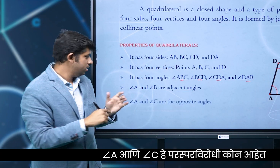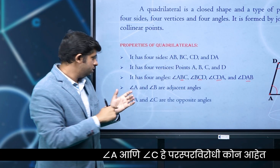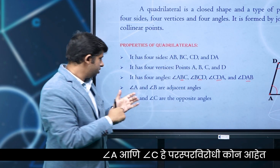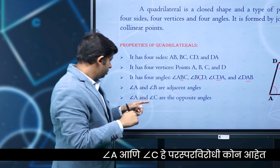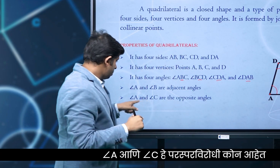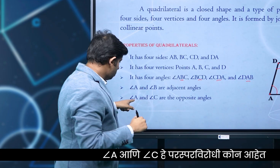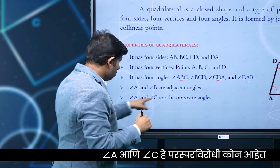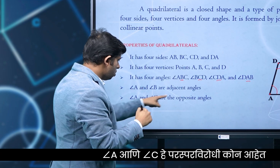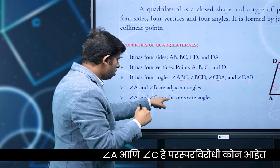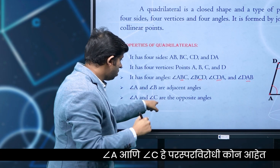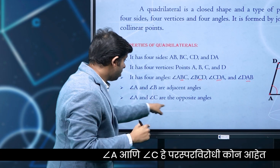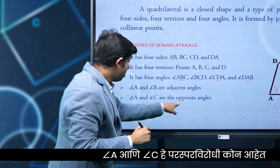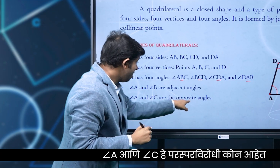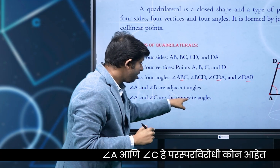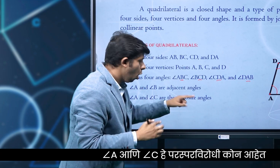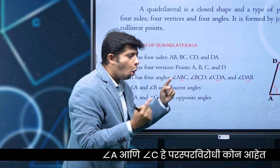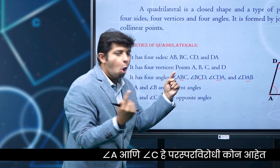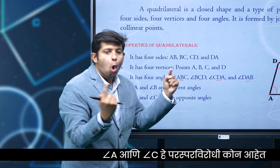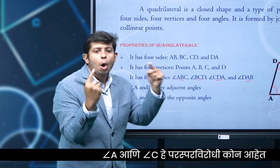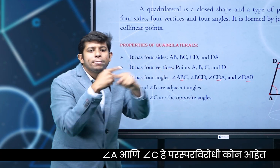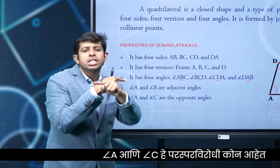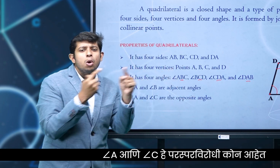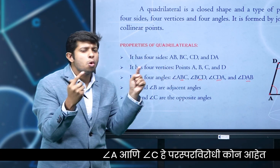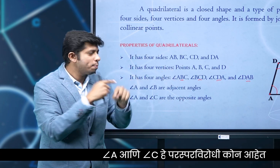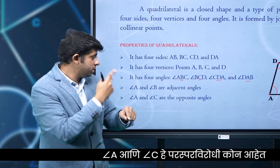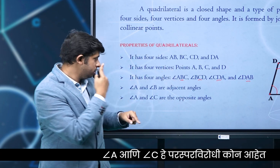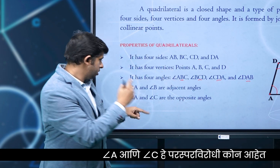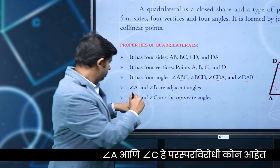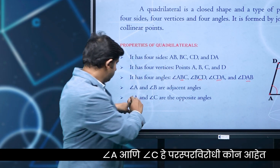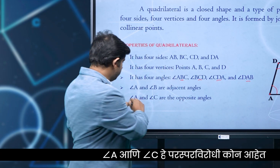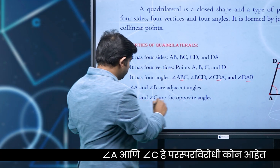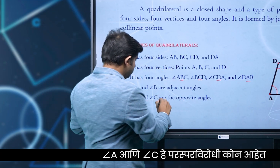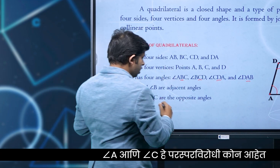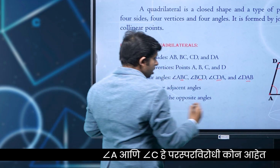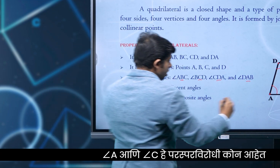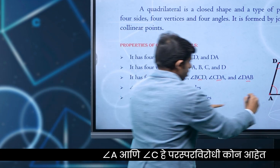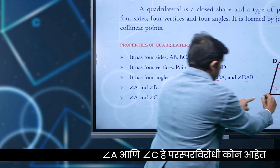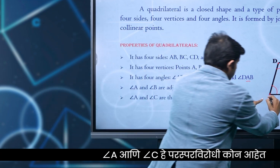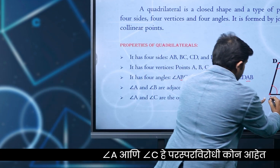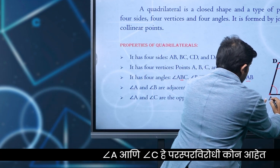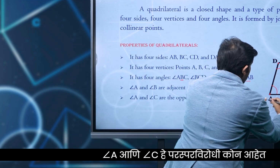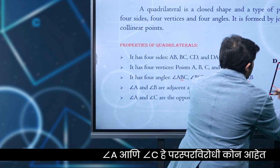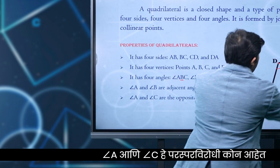अँगल ए आणि अँगल सी हे परस्पराविरोधी कोन आहेत.